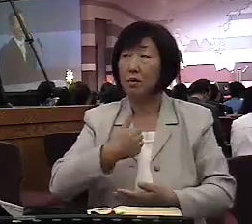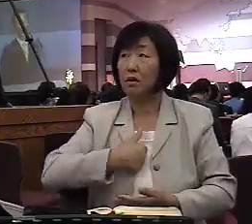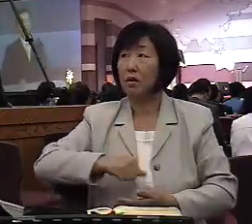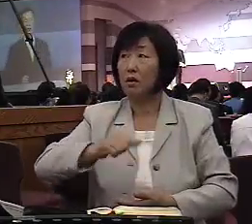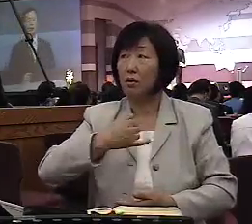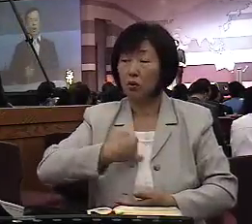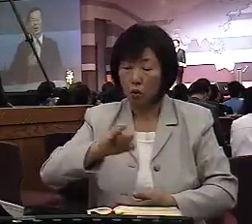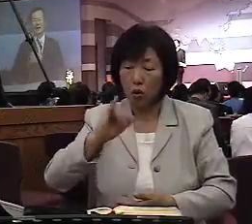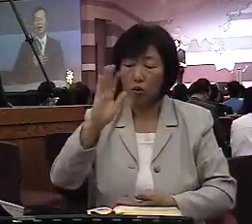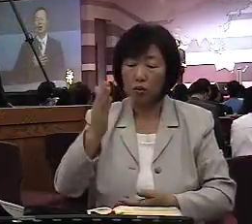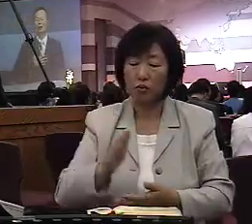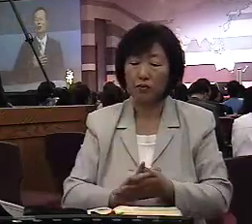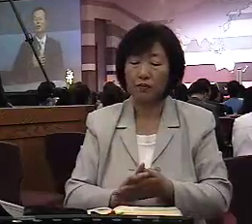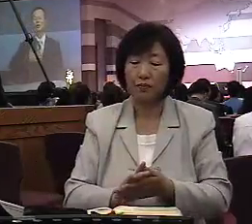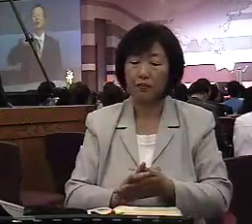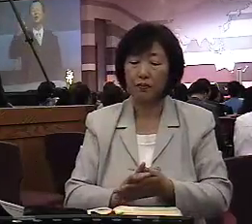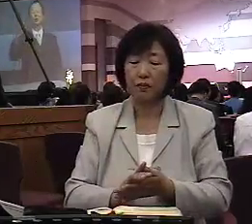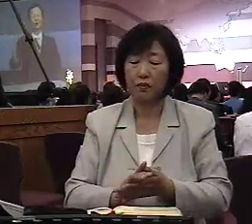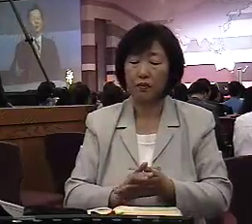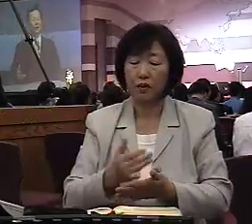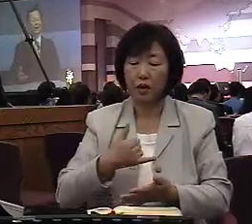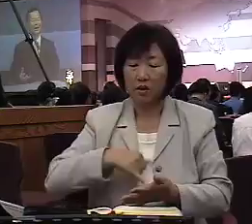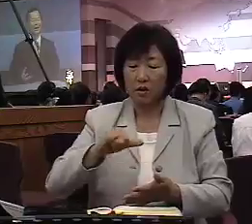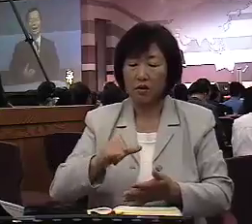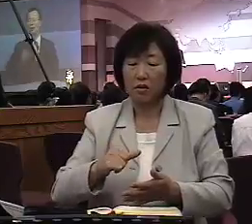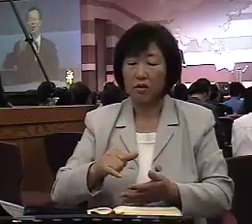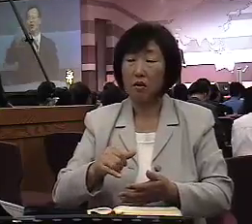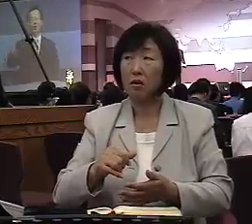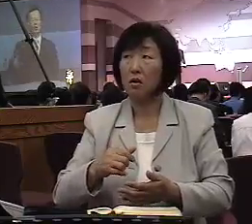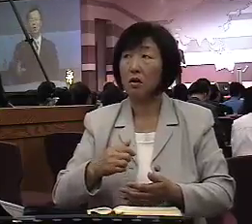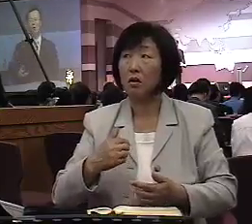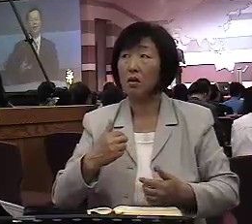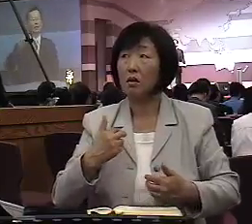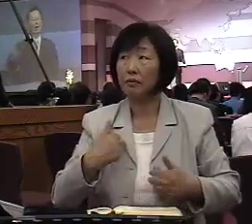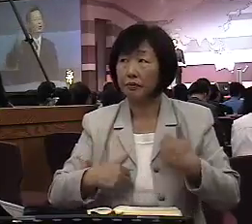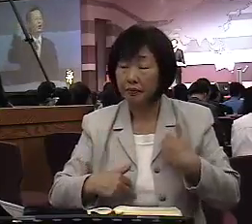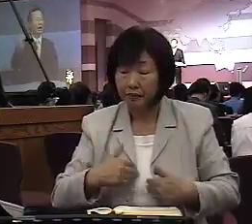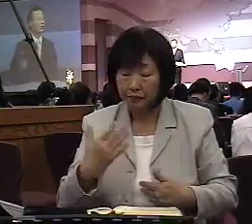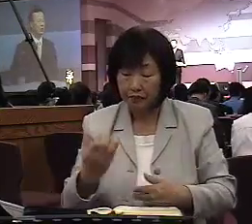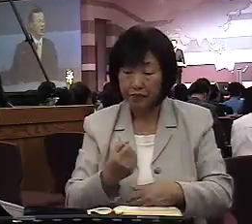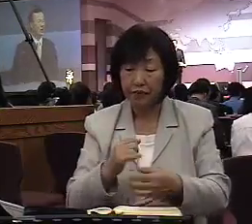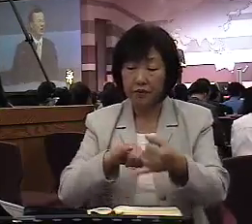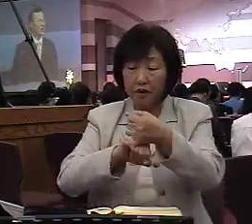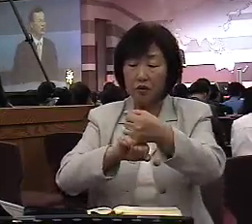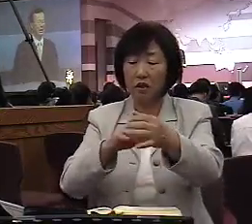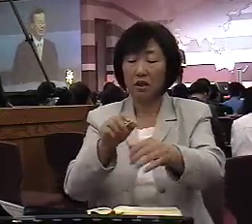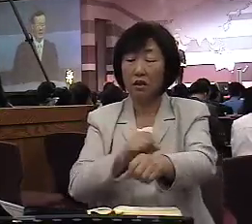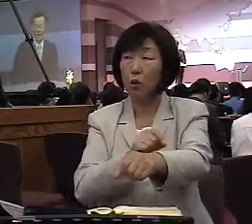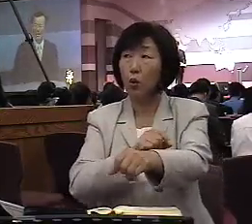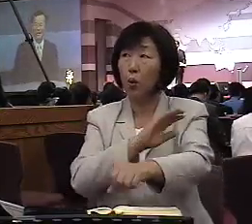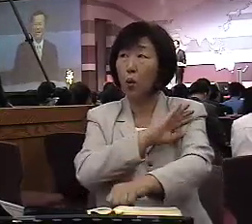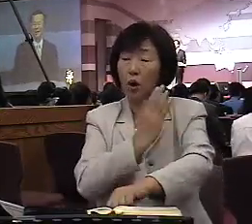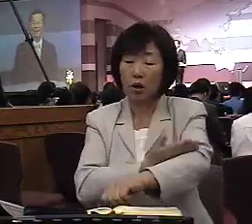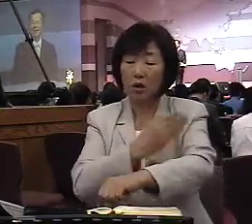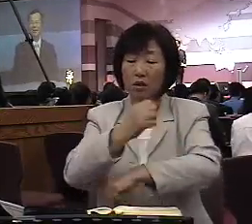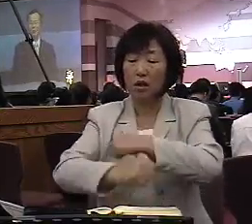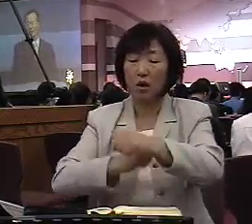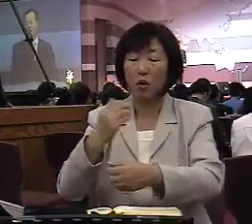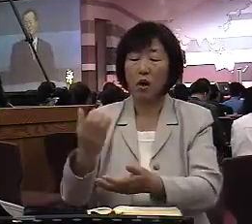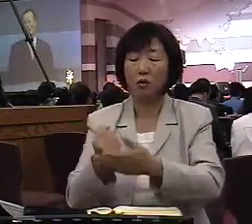하나님의 자녀가 되어서 자녀가 누리는 특권과 약속의 특권과 자유를 가지고 우리는